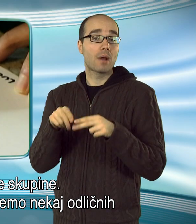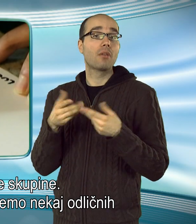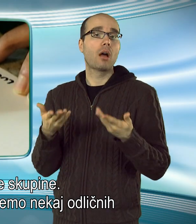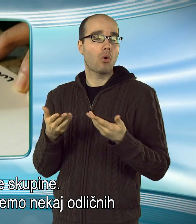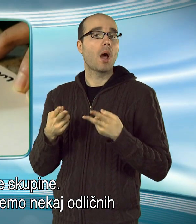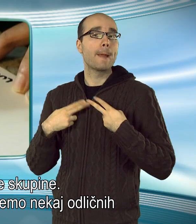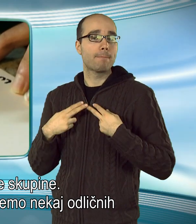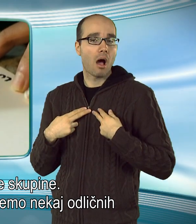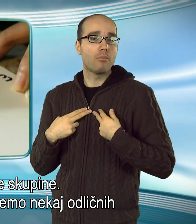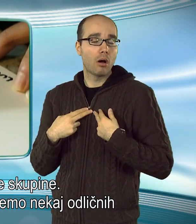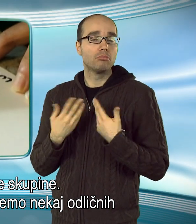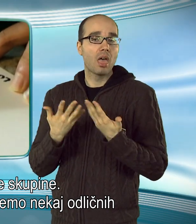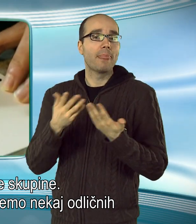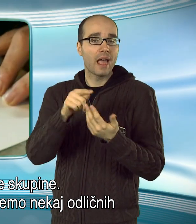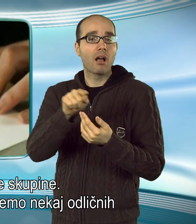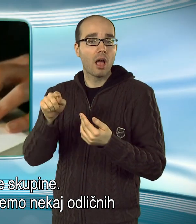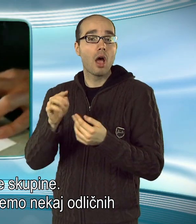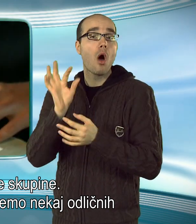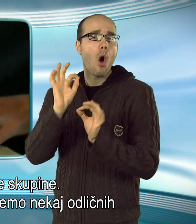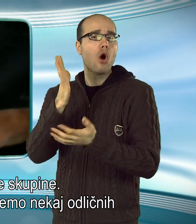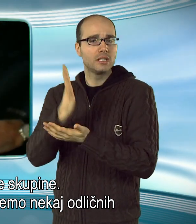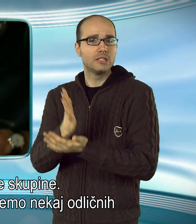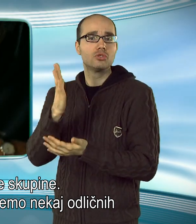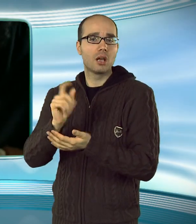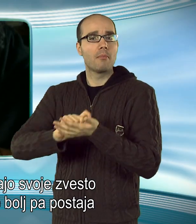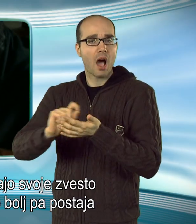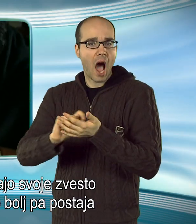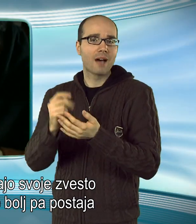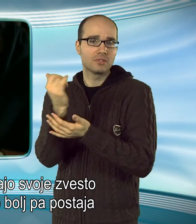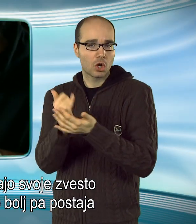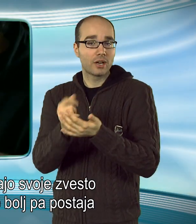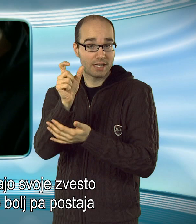Prav tako premoremo nekaj odličnih avtorjev, ki imajo svoje zvesto občinstvo,